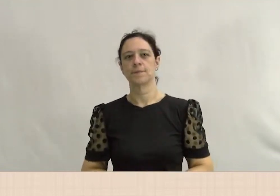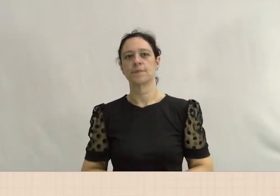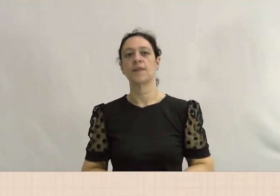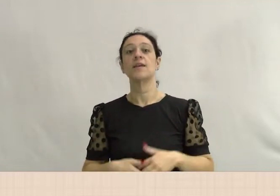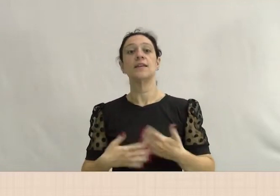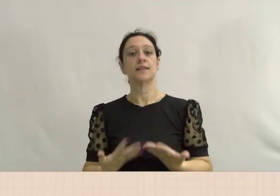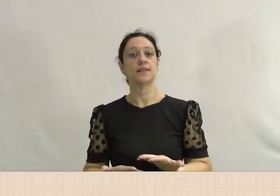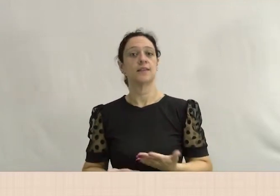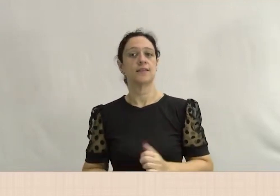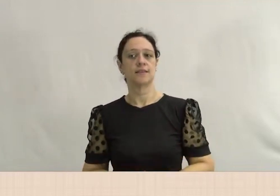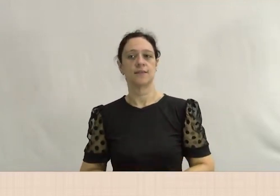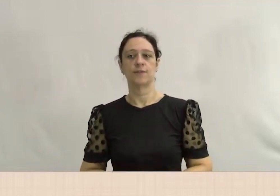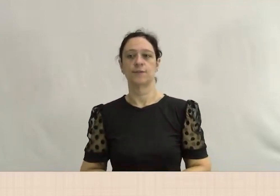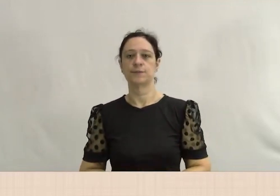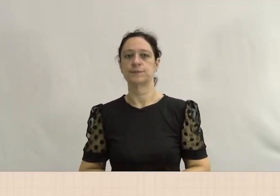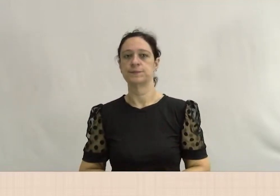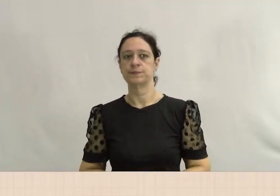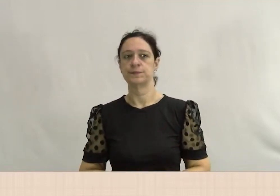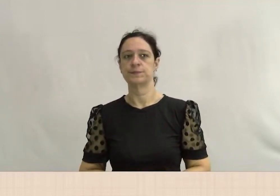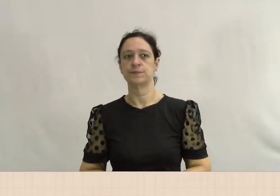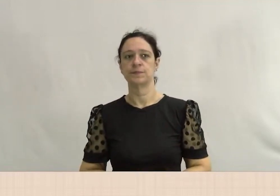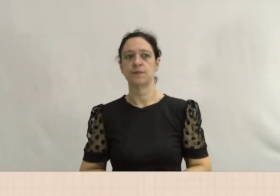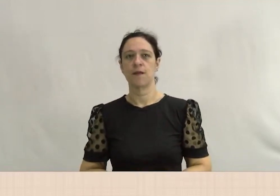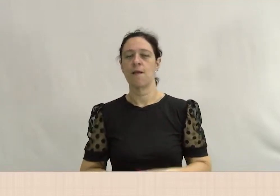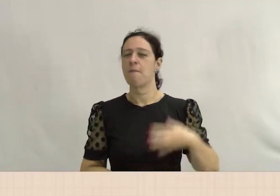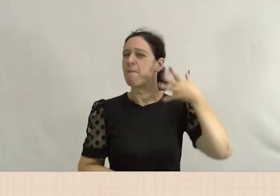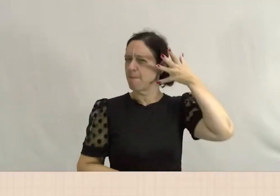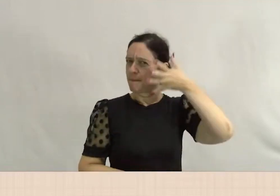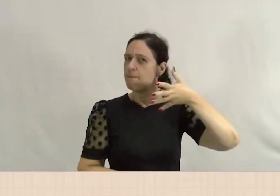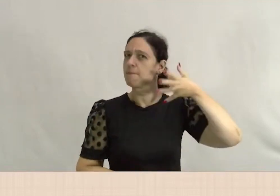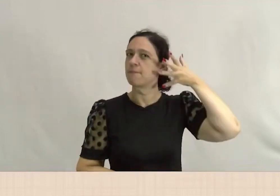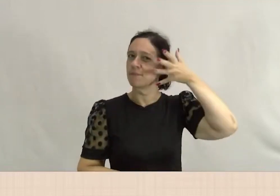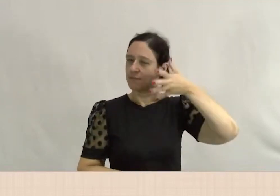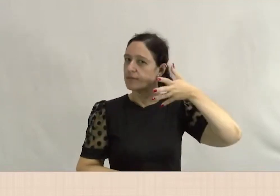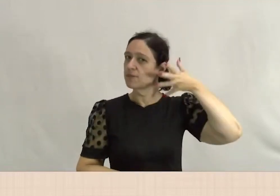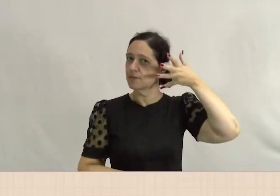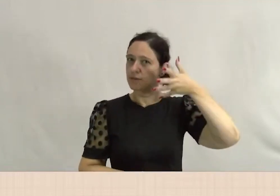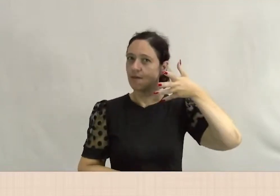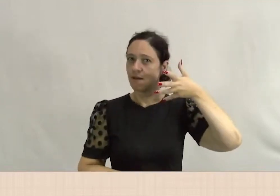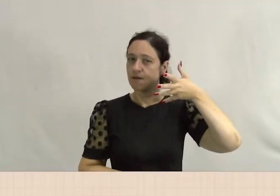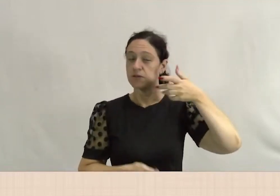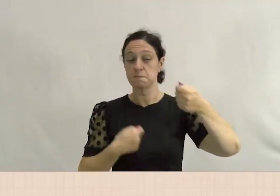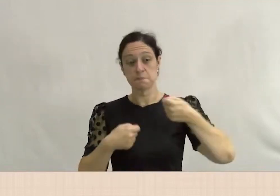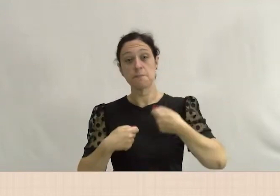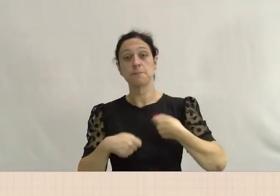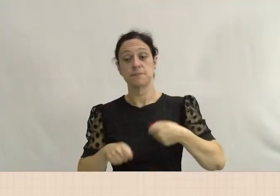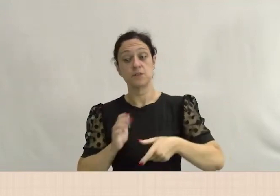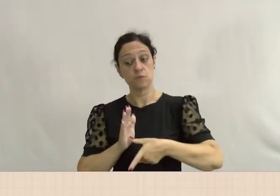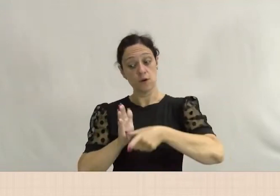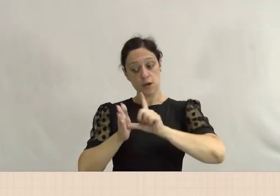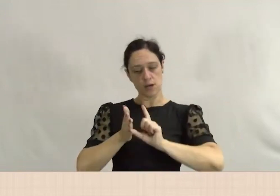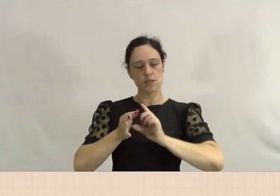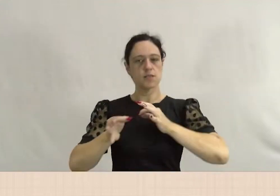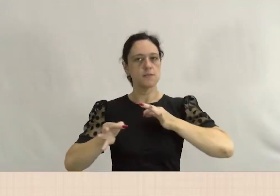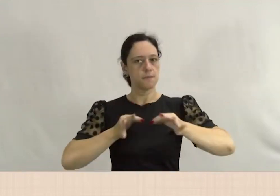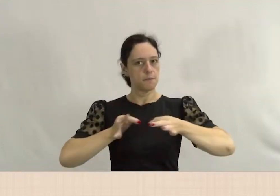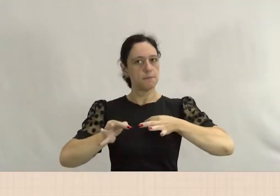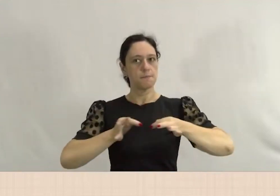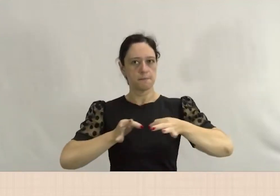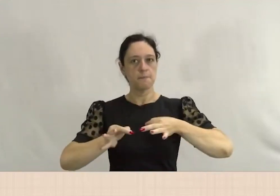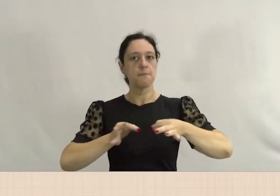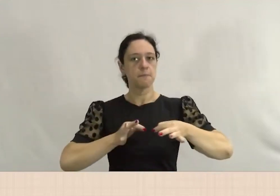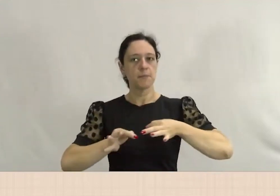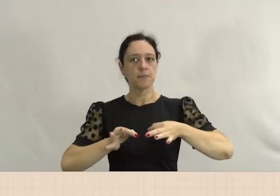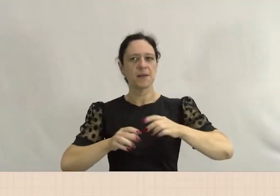E vocês sabem que as mensagens que eu tenho que preparar não vêm